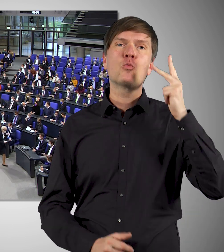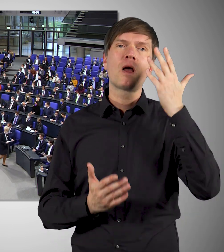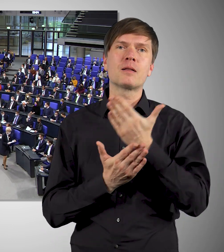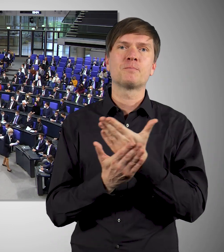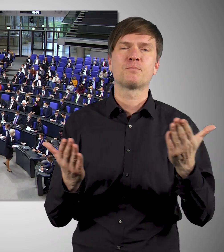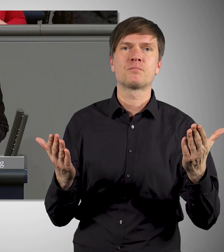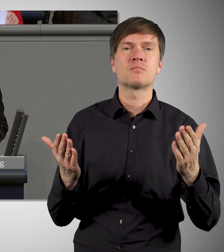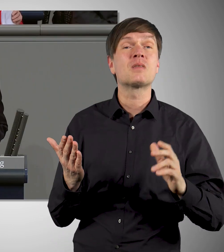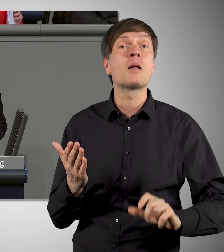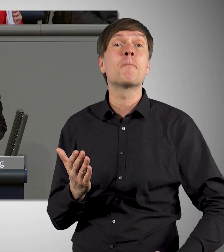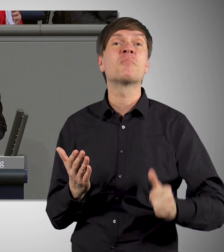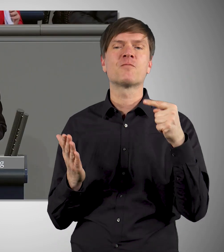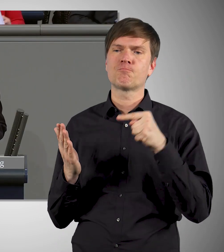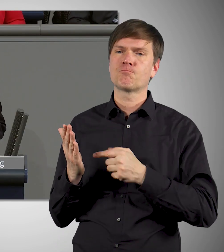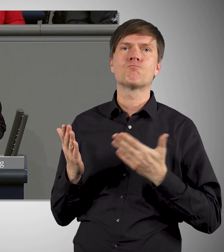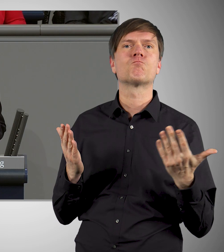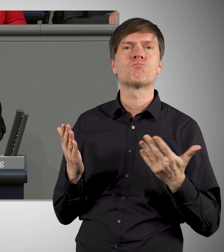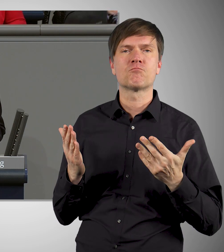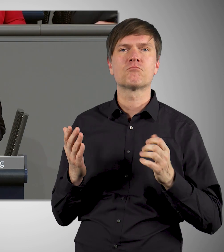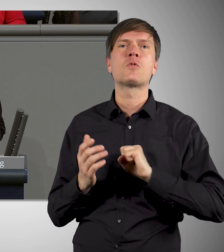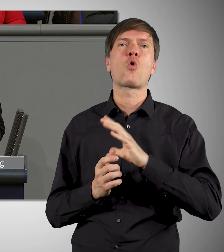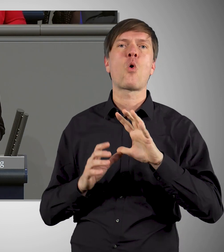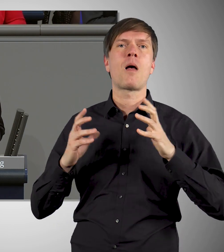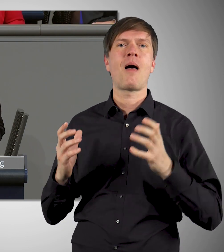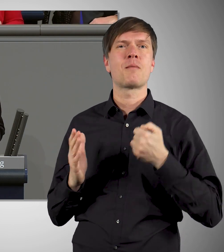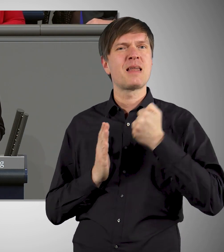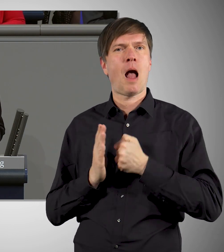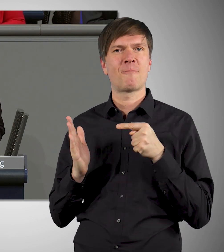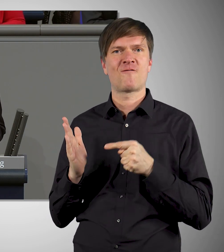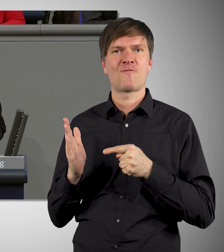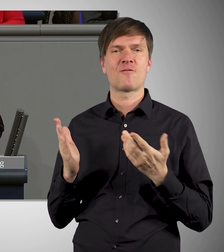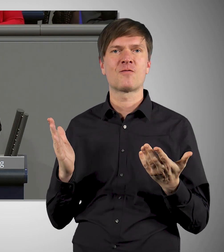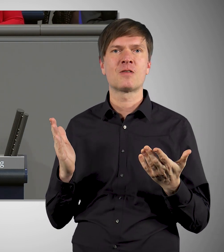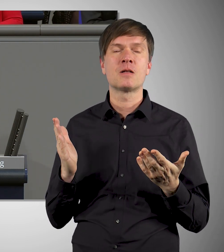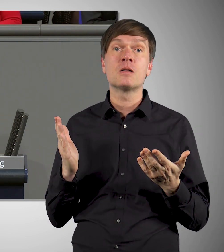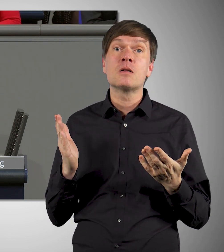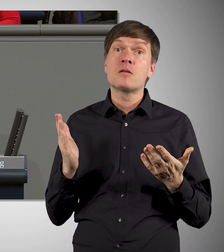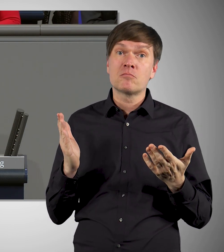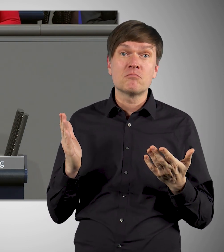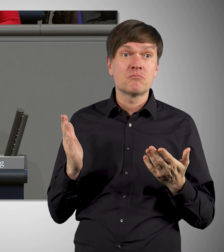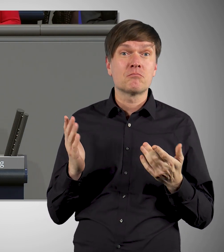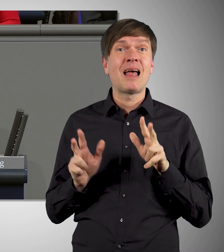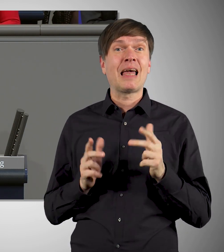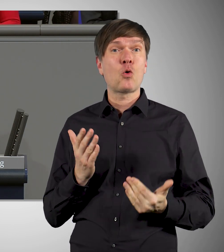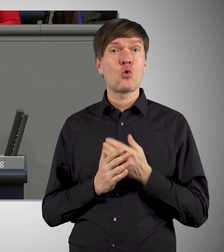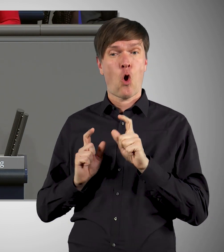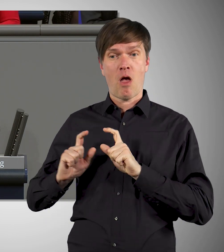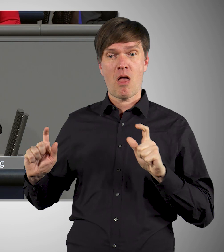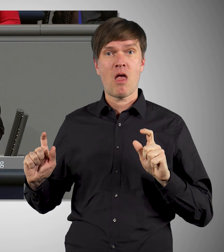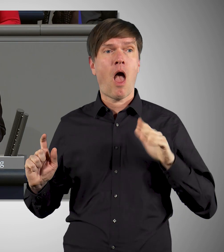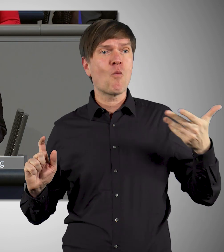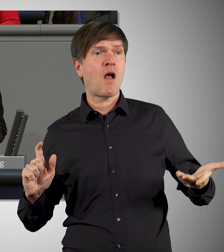Meine Damen und Herren, das gilt zuallererst für den Kampf gegen die Corona-Pandemie. Die neue Bundesregierung übernimmt den Staffelstab